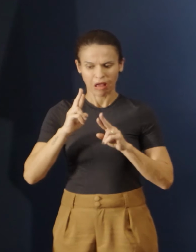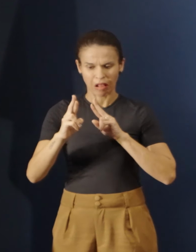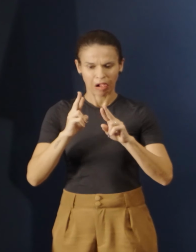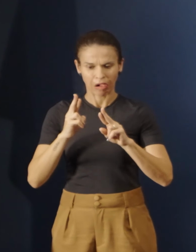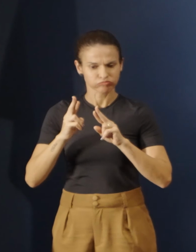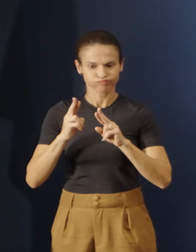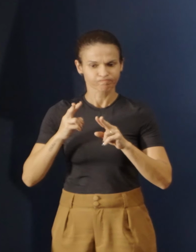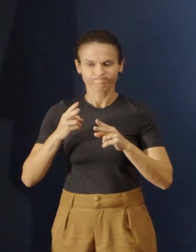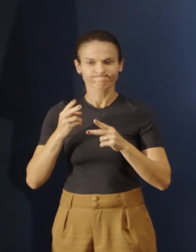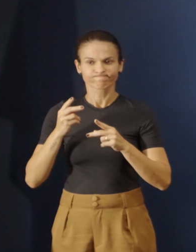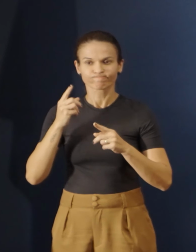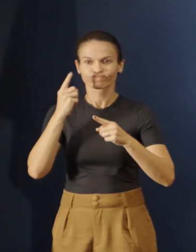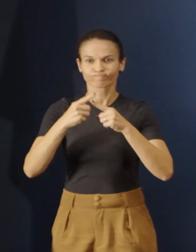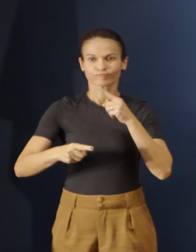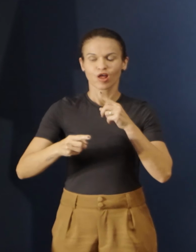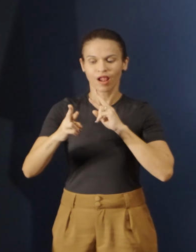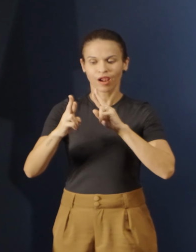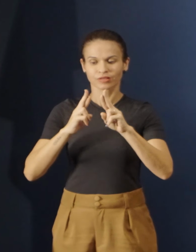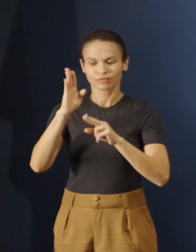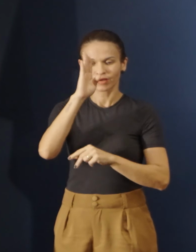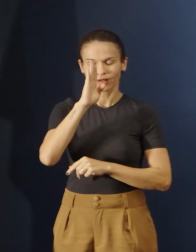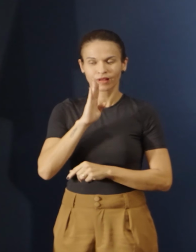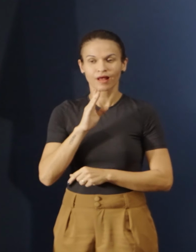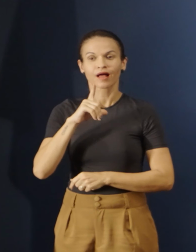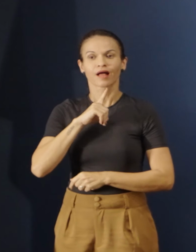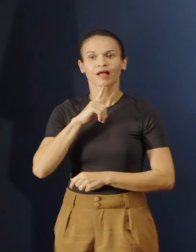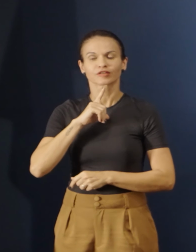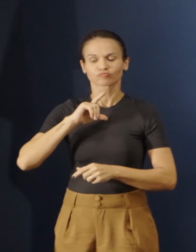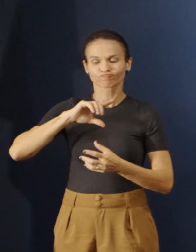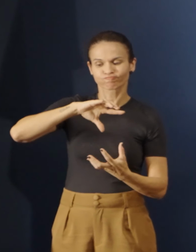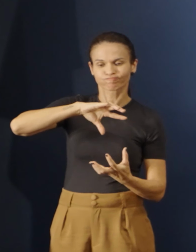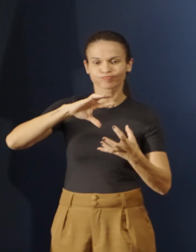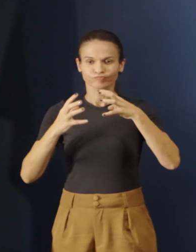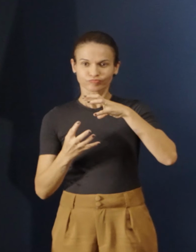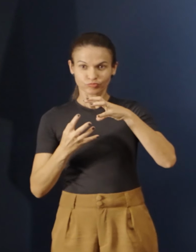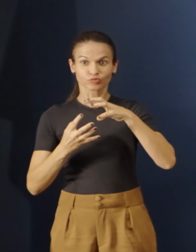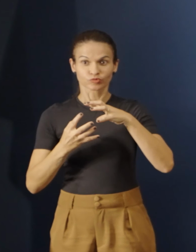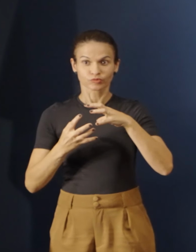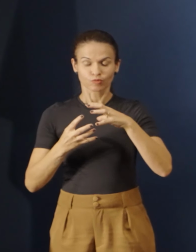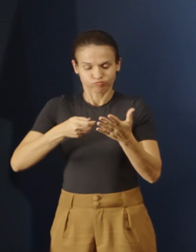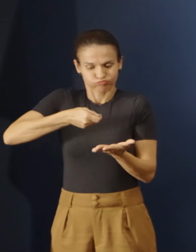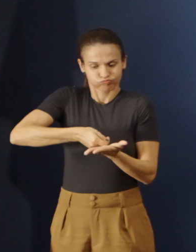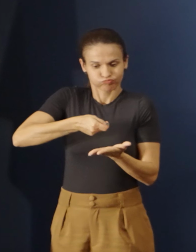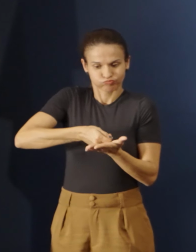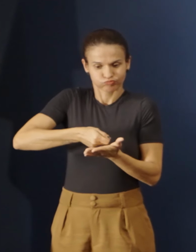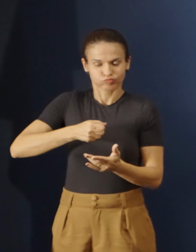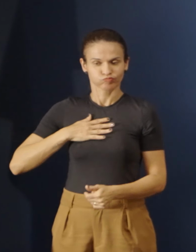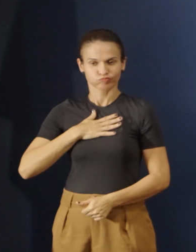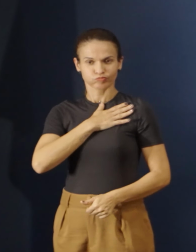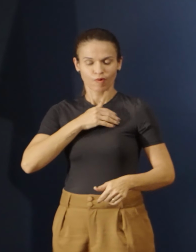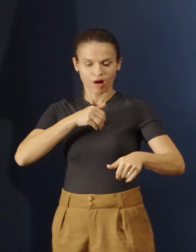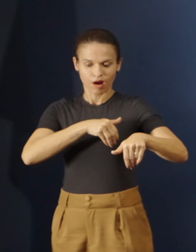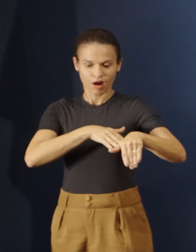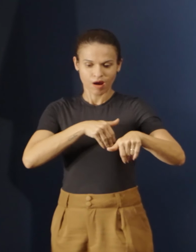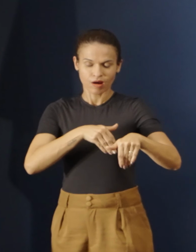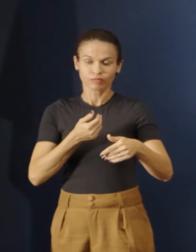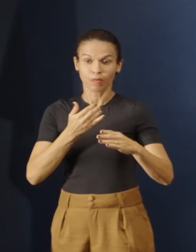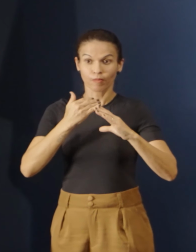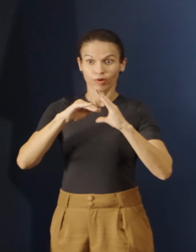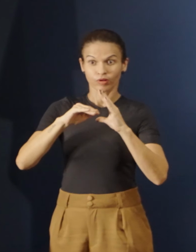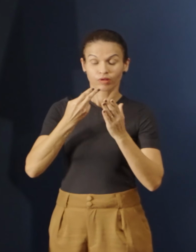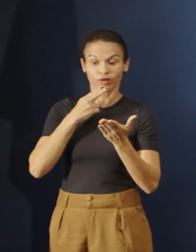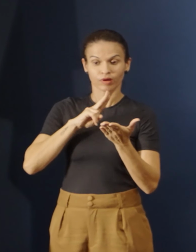governo brasileiro. E aí você tem uma reviravolta no próprio regime militar, inclusive, a partir de publicação das cartas